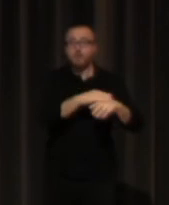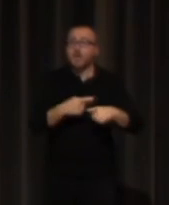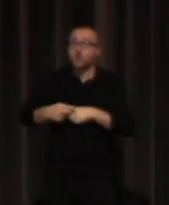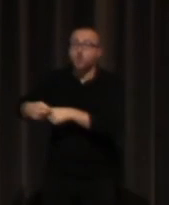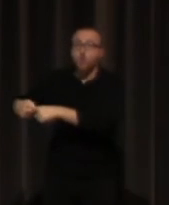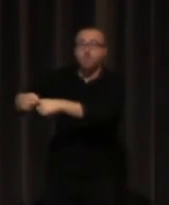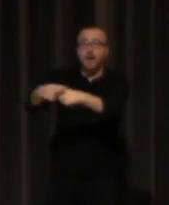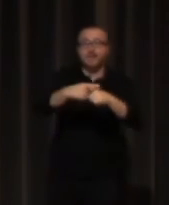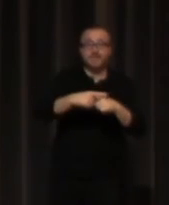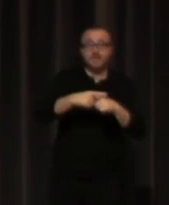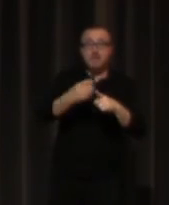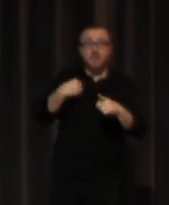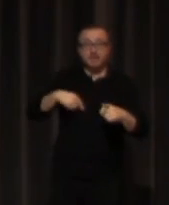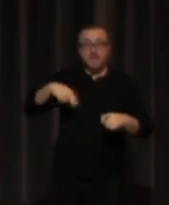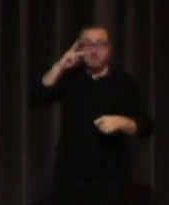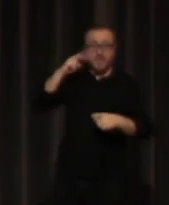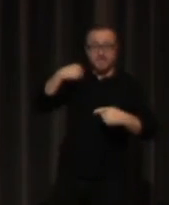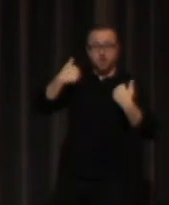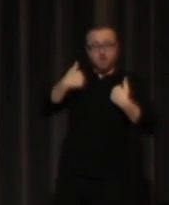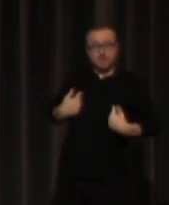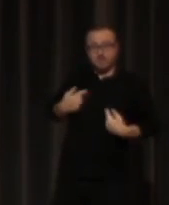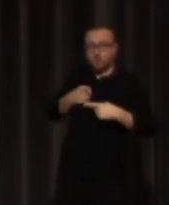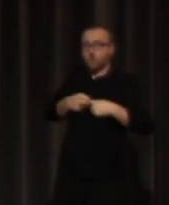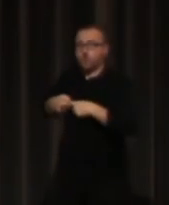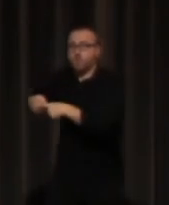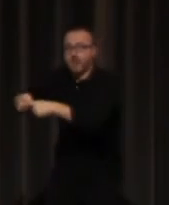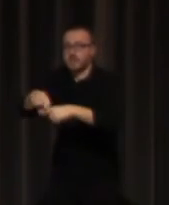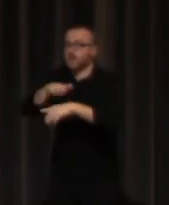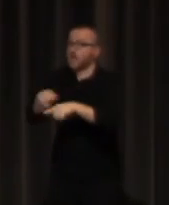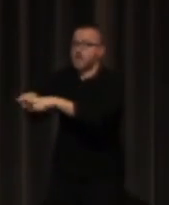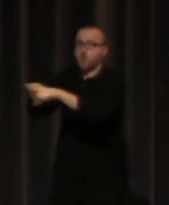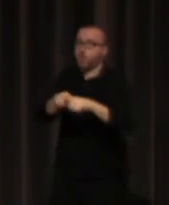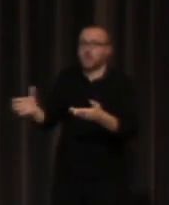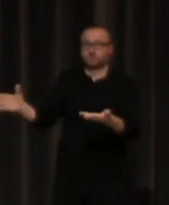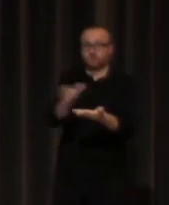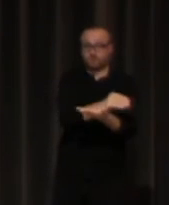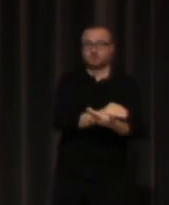a dir, aquí estem sempre entre els dos pols molt potents,